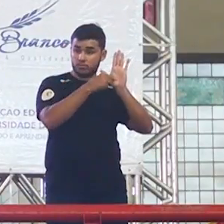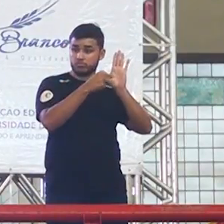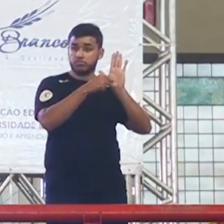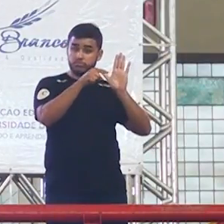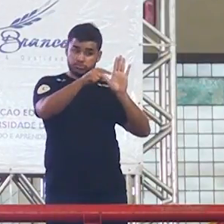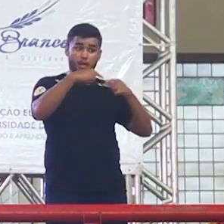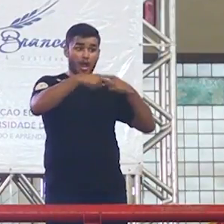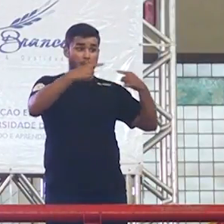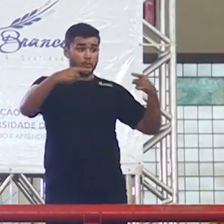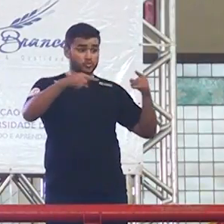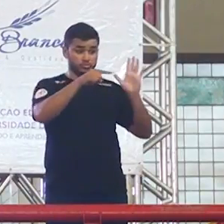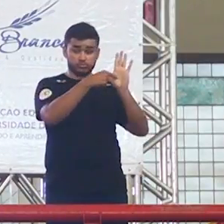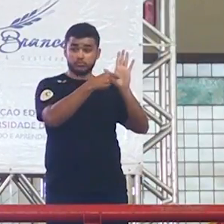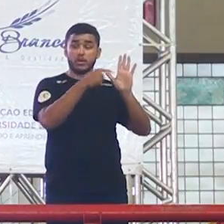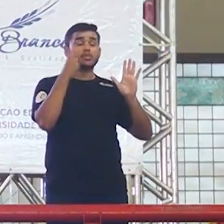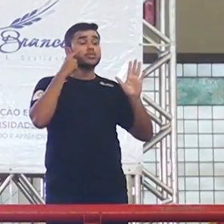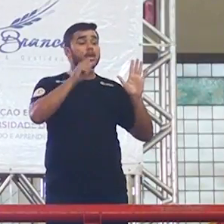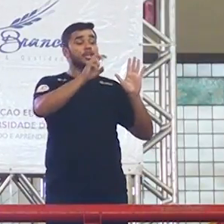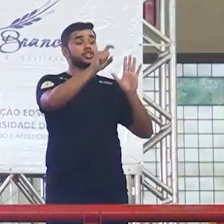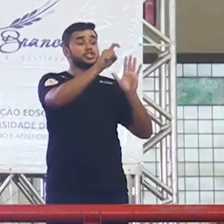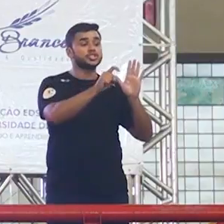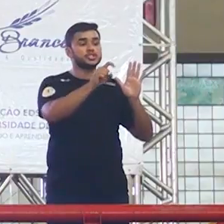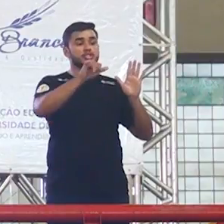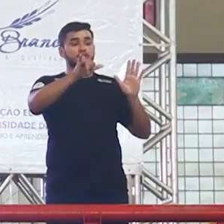o que é XYZ?